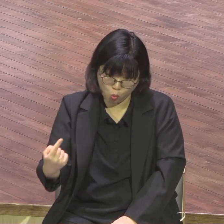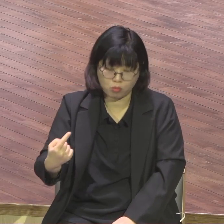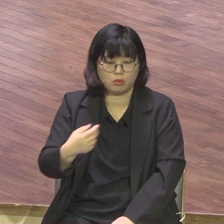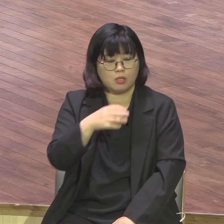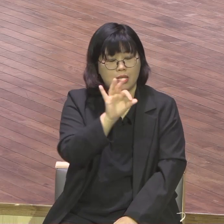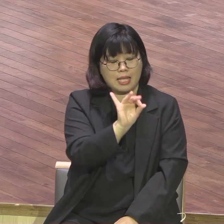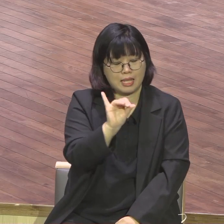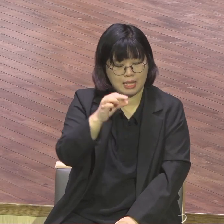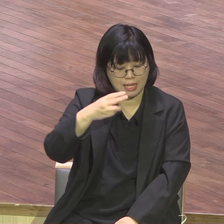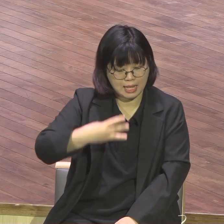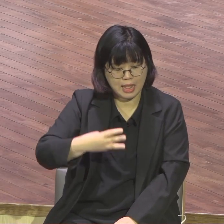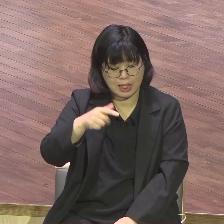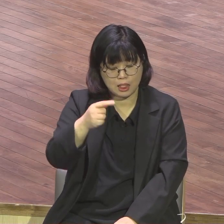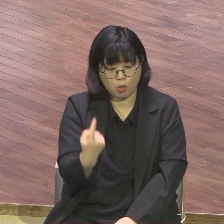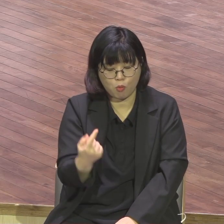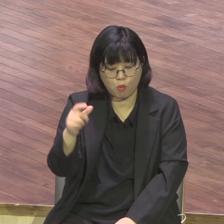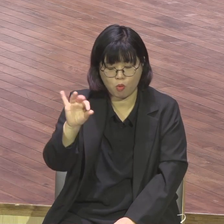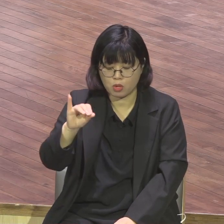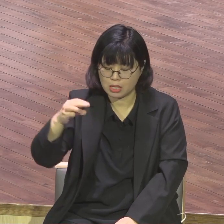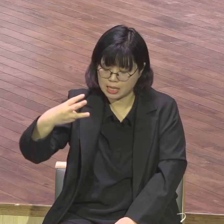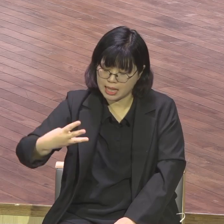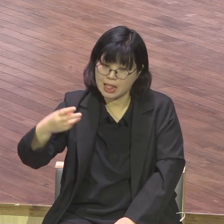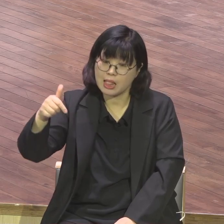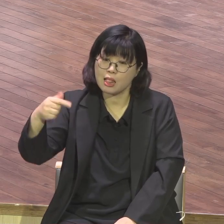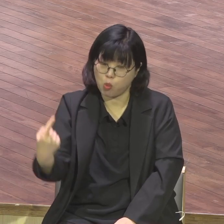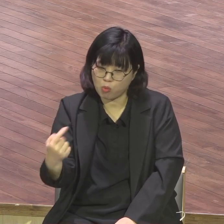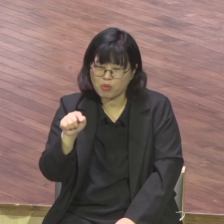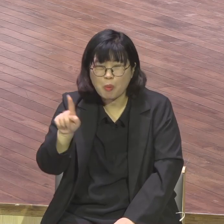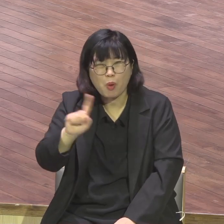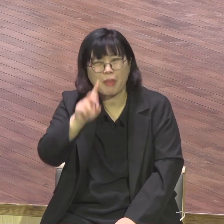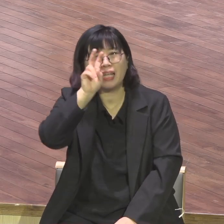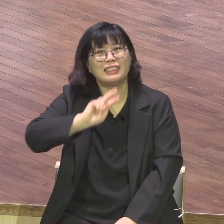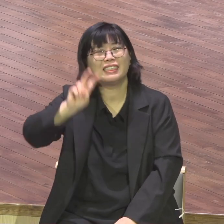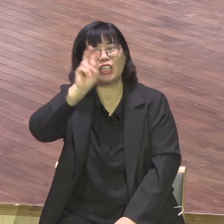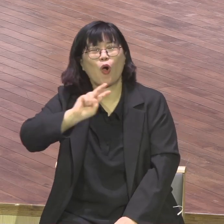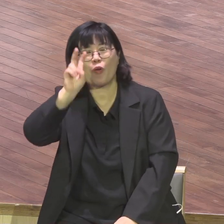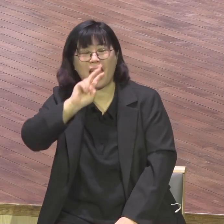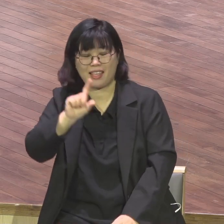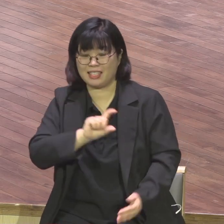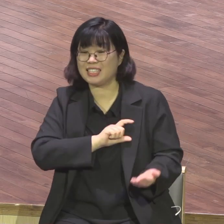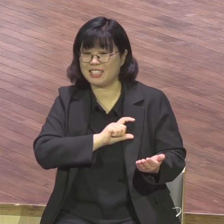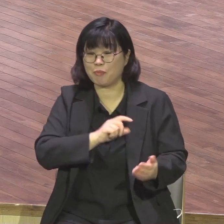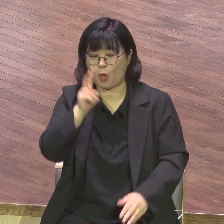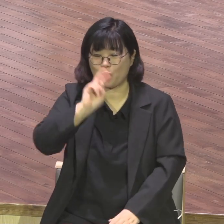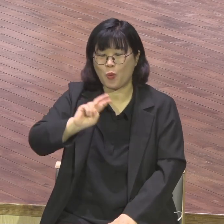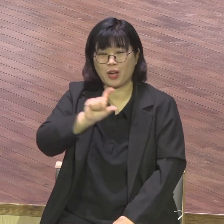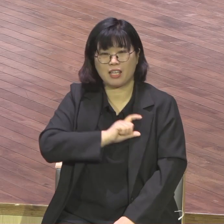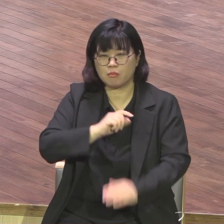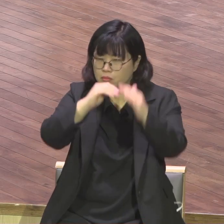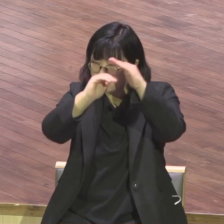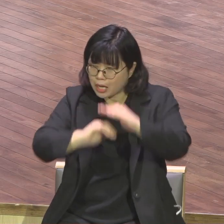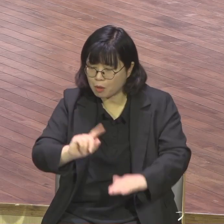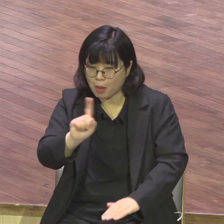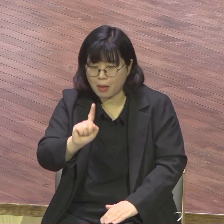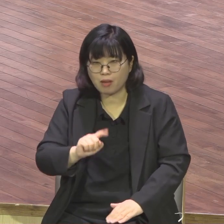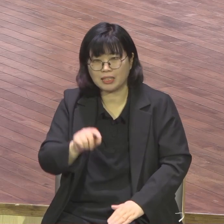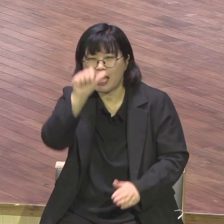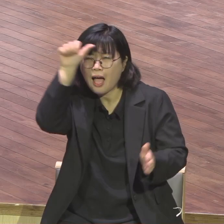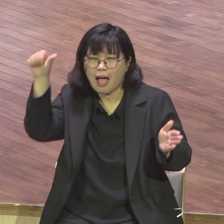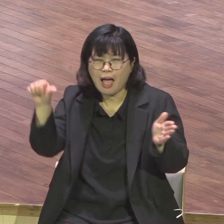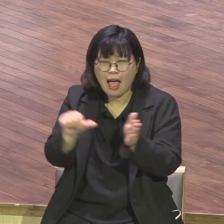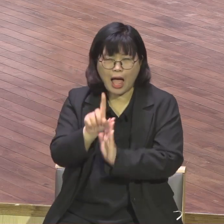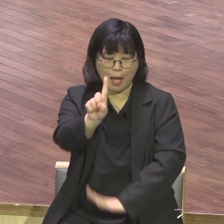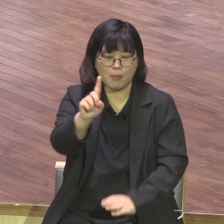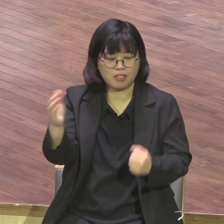일소일소일로일로 이왕 사는 거 웃으면서 살자라는 내용인데 한치의 앞날을 모르는